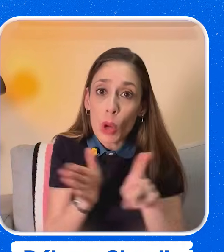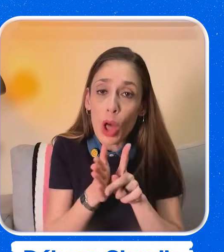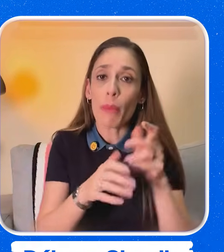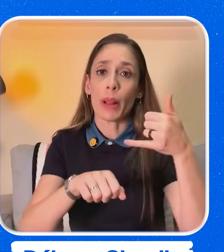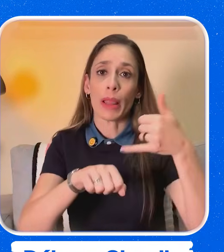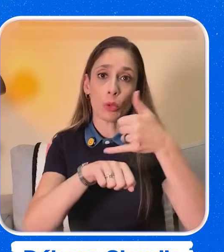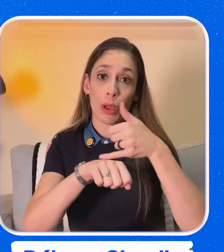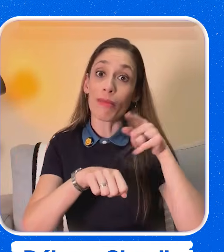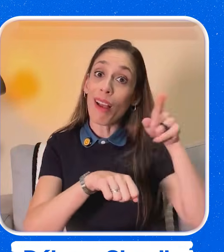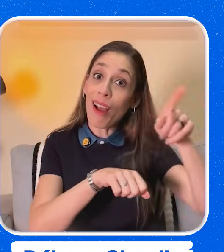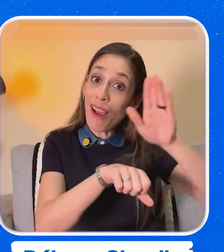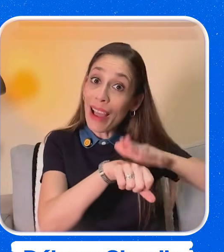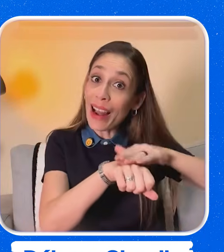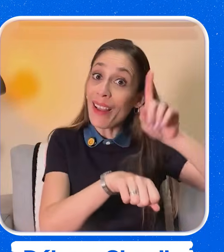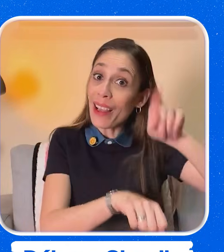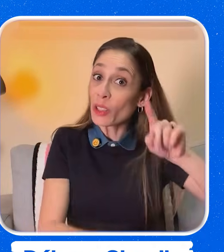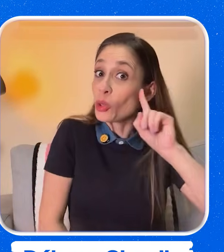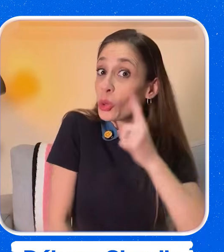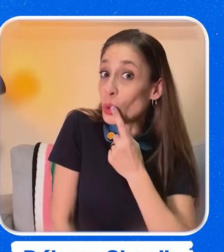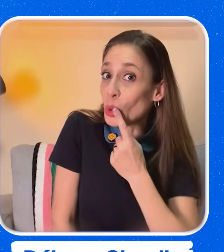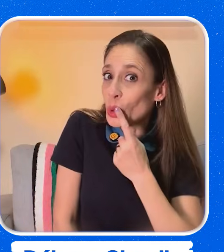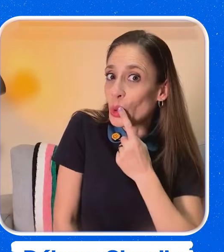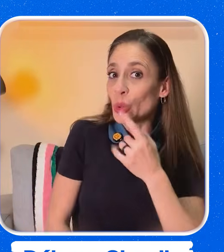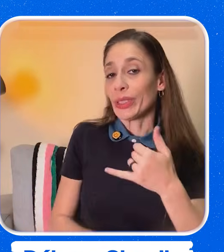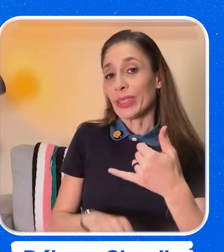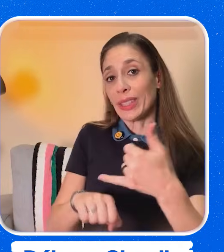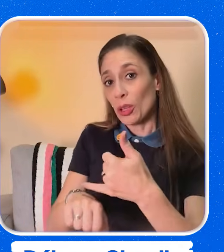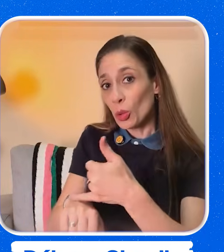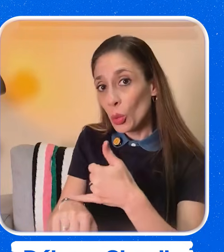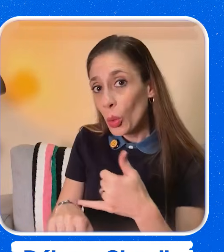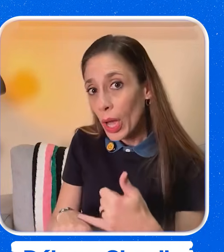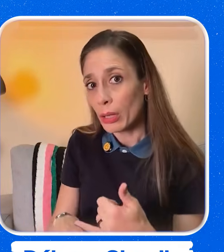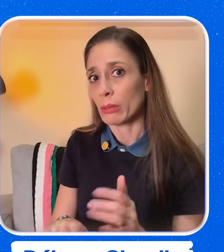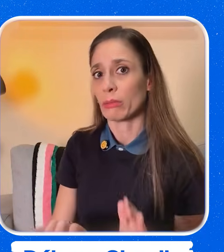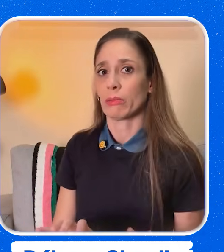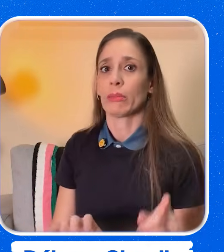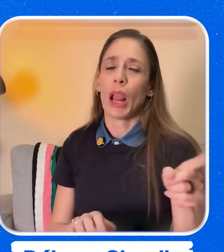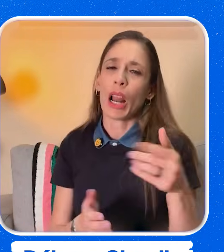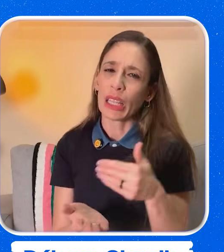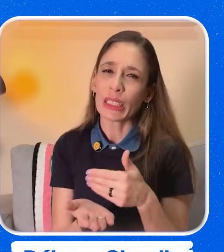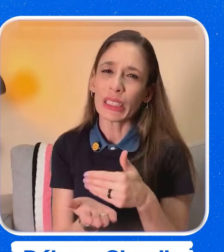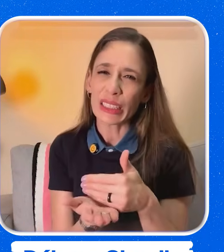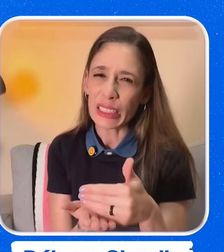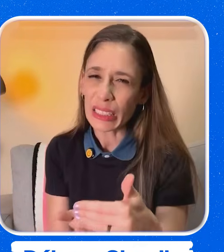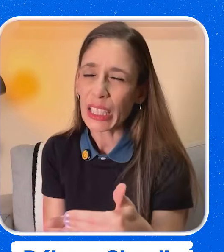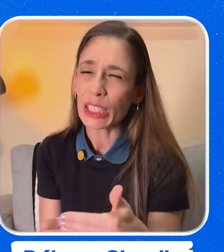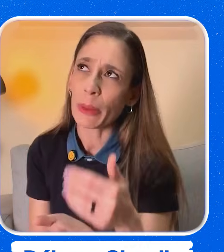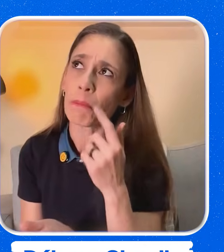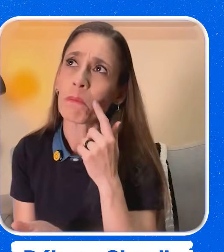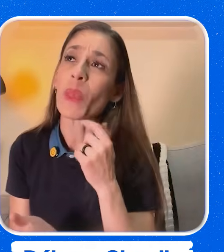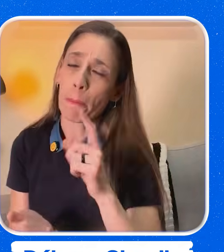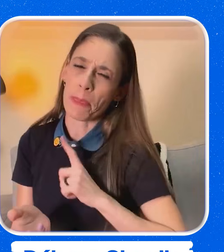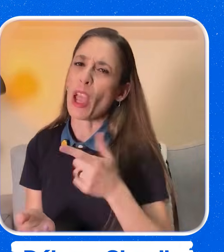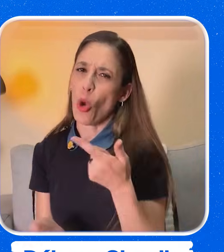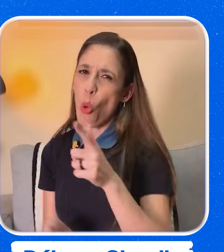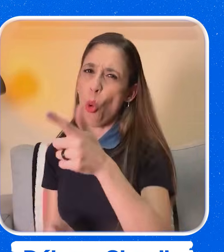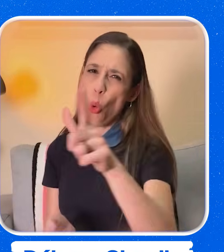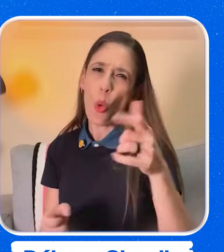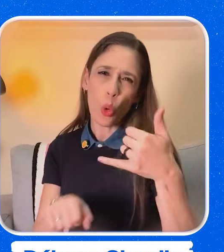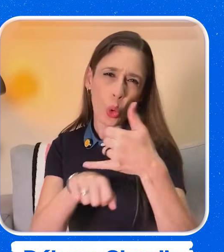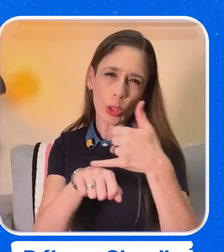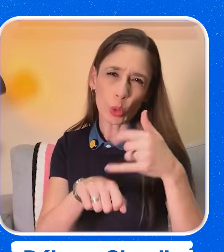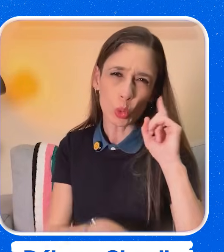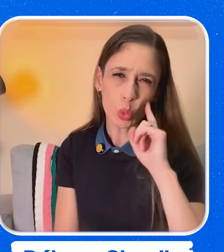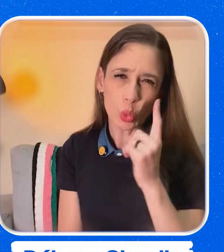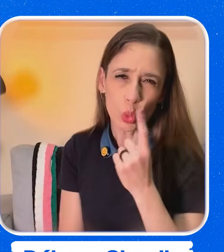tatuador surdo, né, que é iniciante, e existem outros tatuadores surdos, claro, que já tem mais tempo na